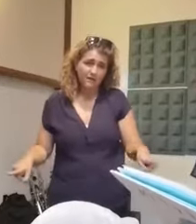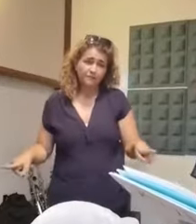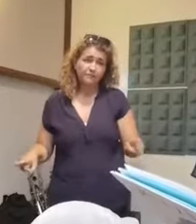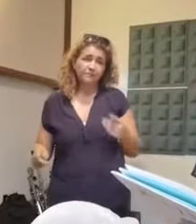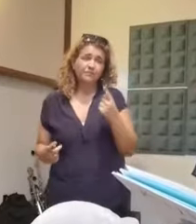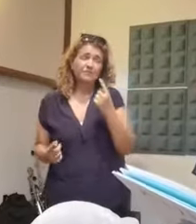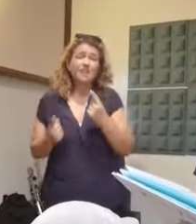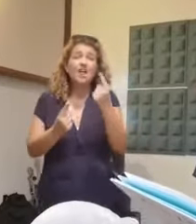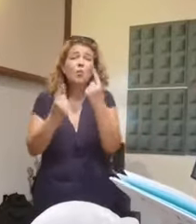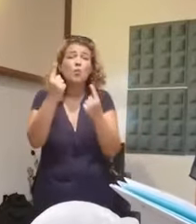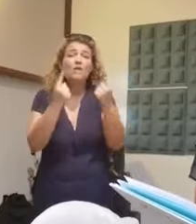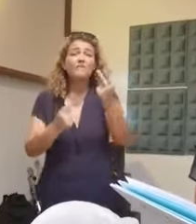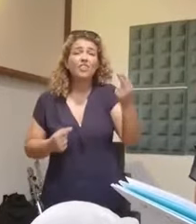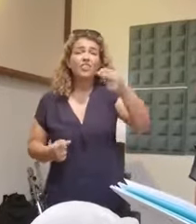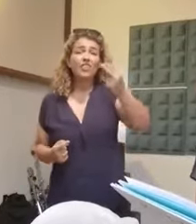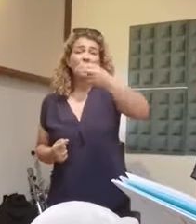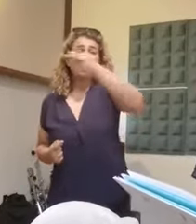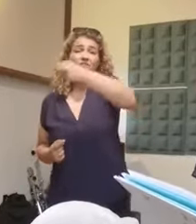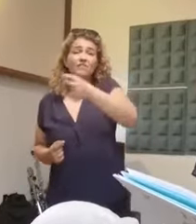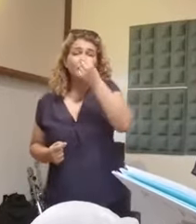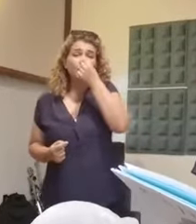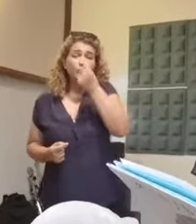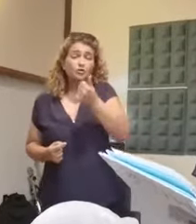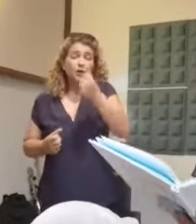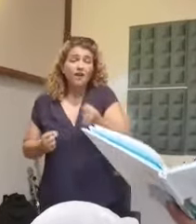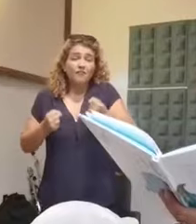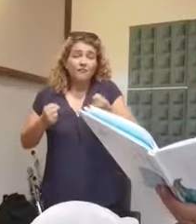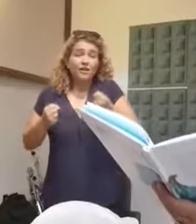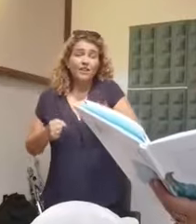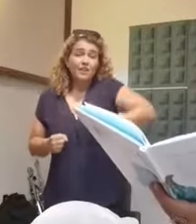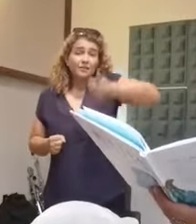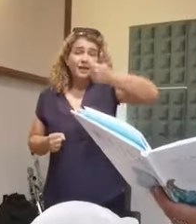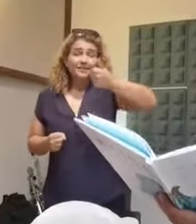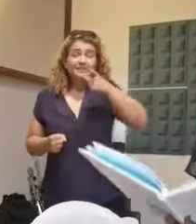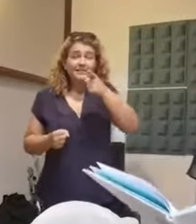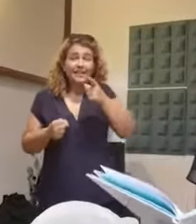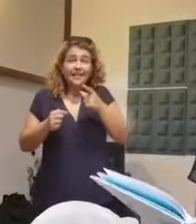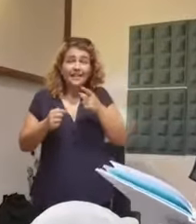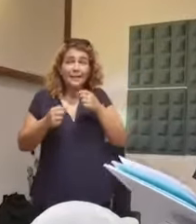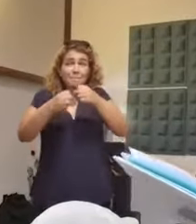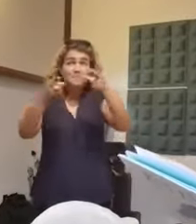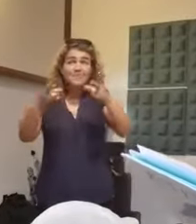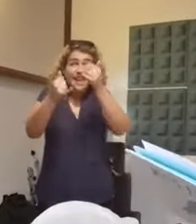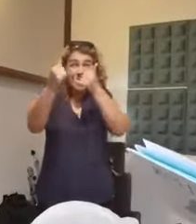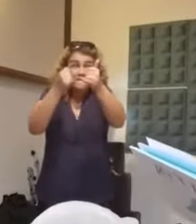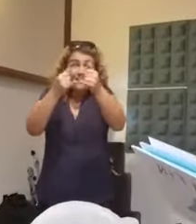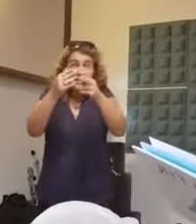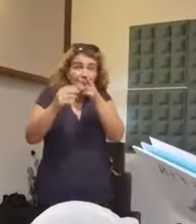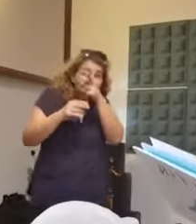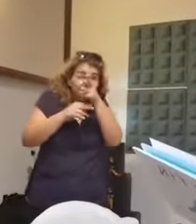Algunas veces tenía un poquito más de fuerza y se acercaba hasta el borde de la enorme